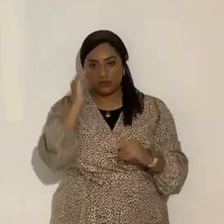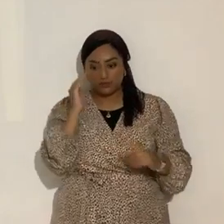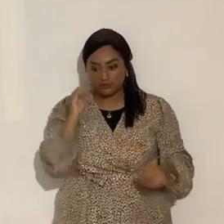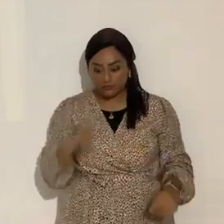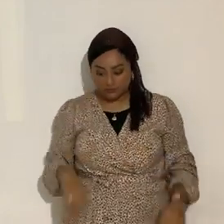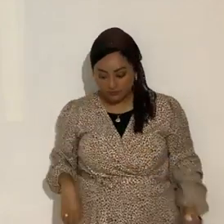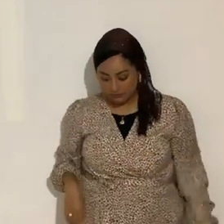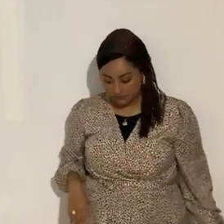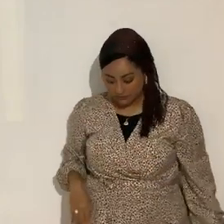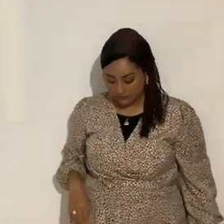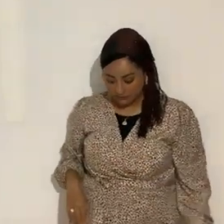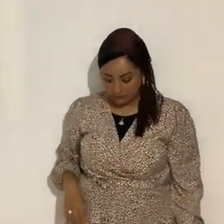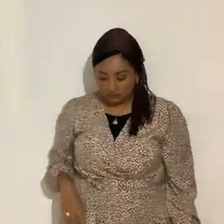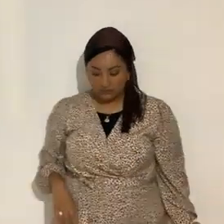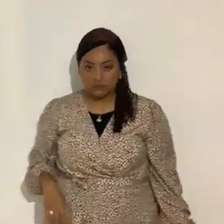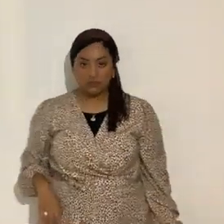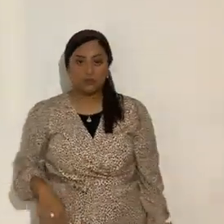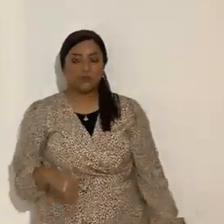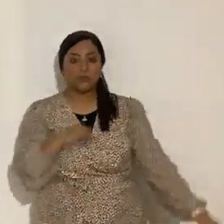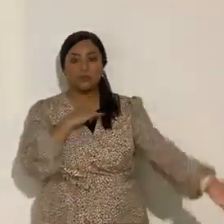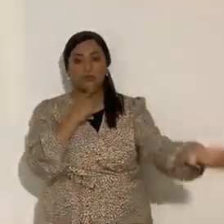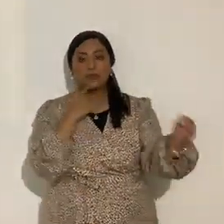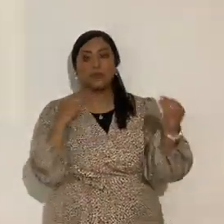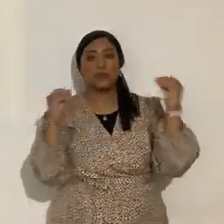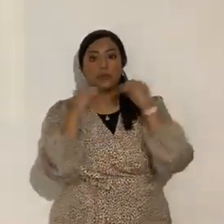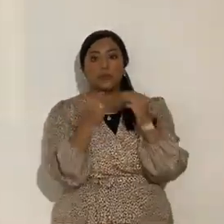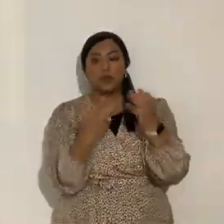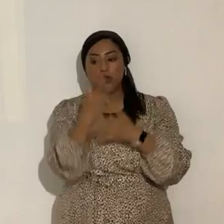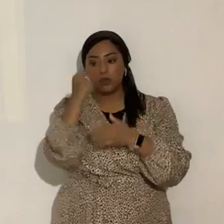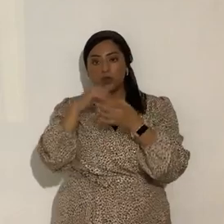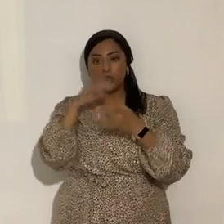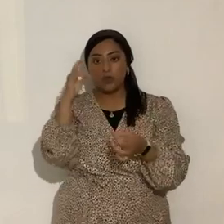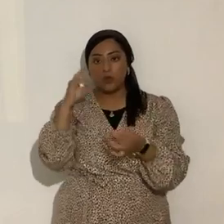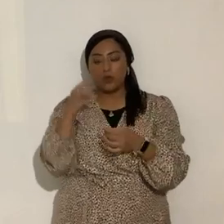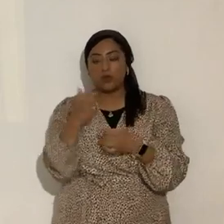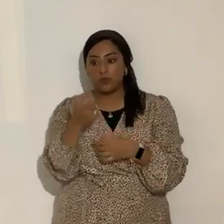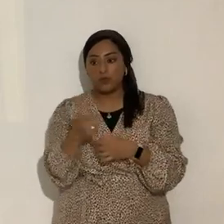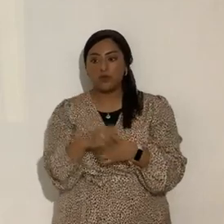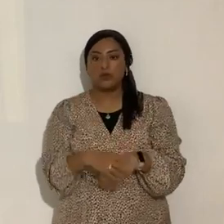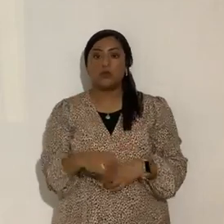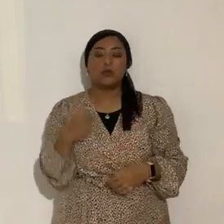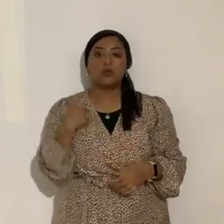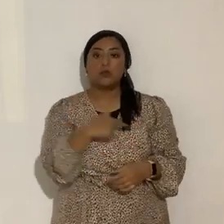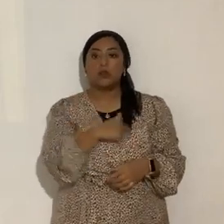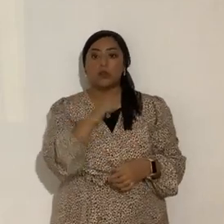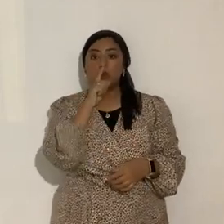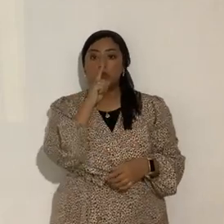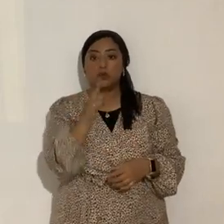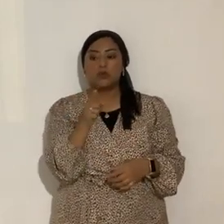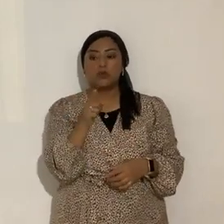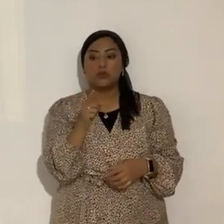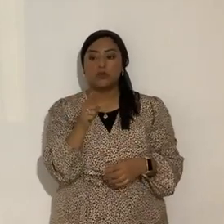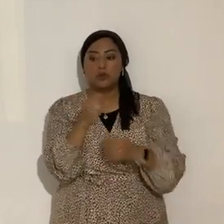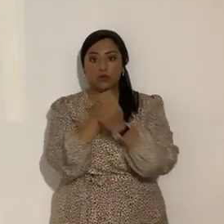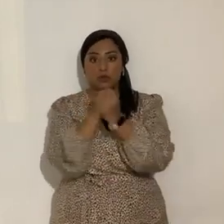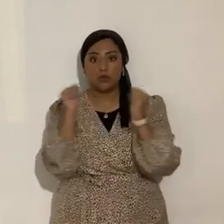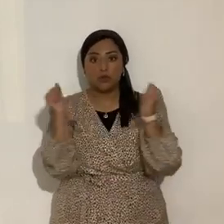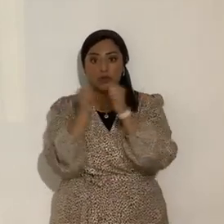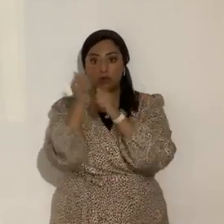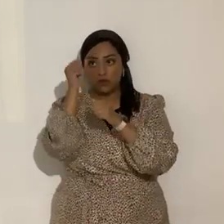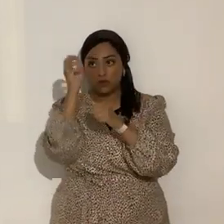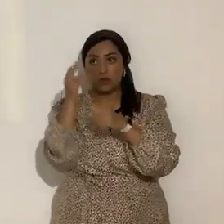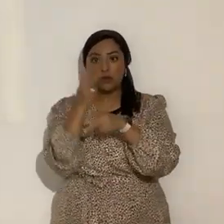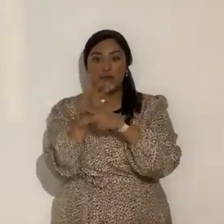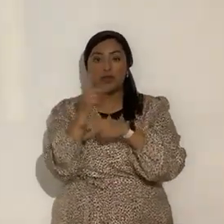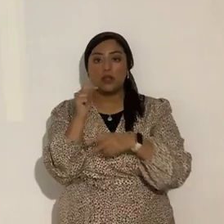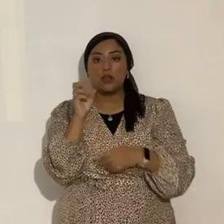diciendo así porque más almas nuevecitas se están conectando. Nosotros, los verdaderos creyentes en Yahshua Mashiach y por lo tanto